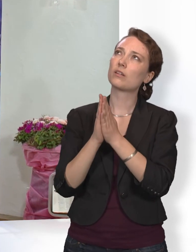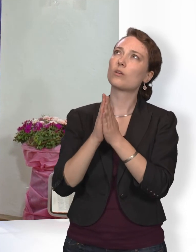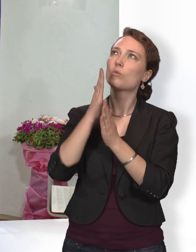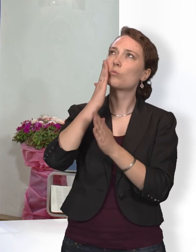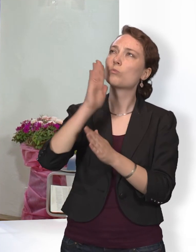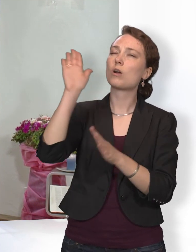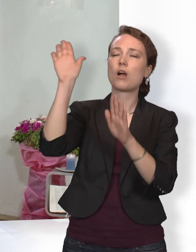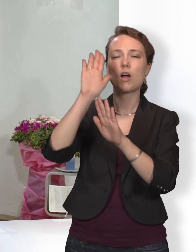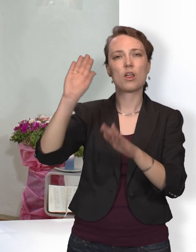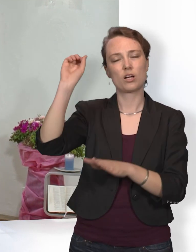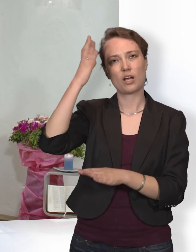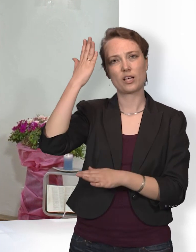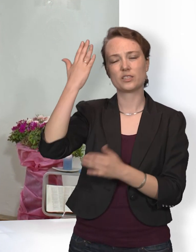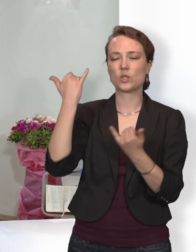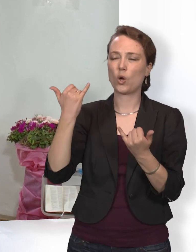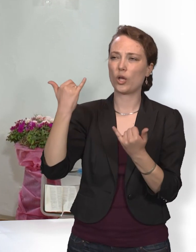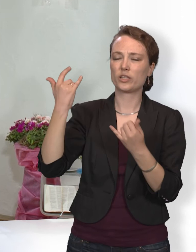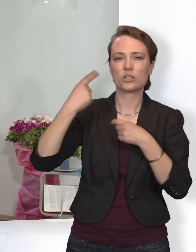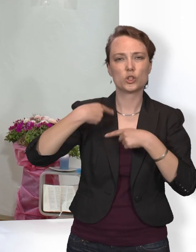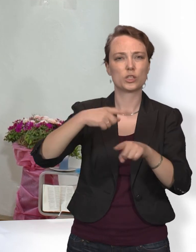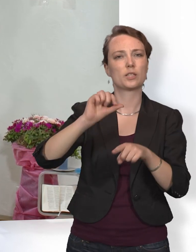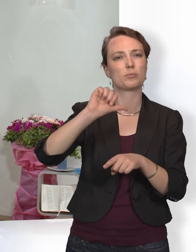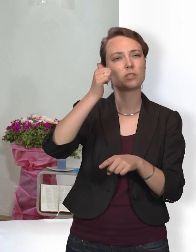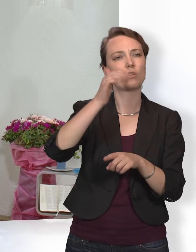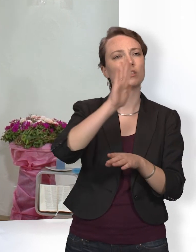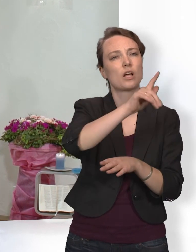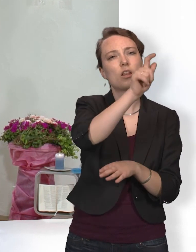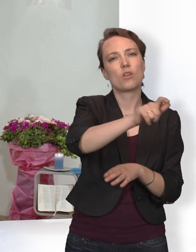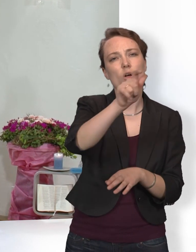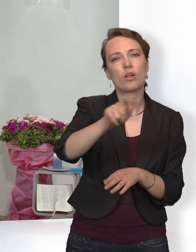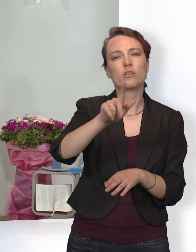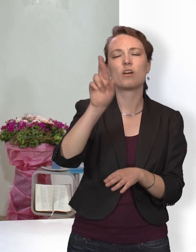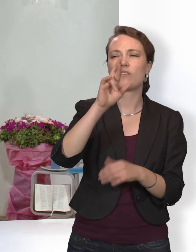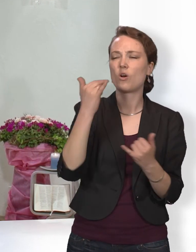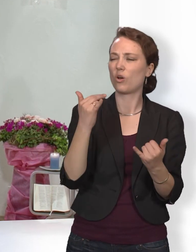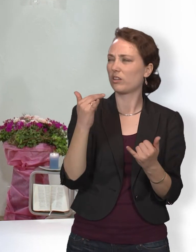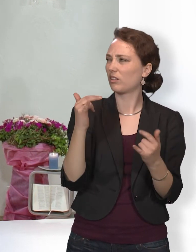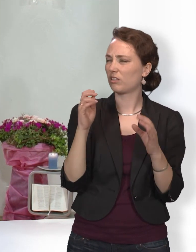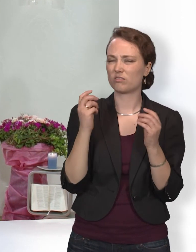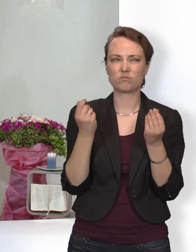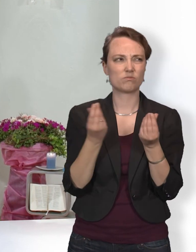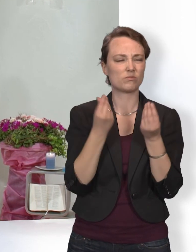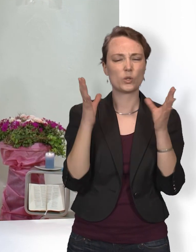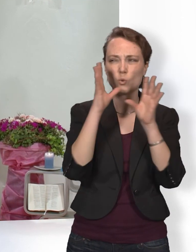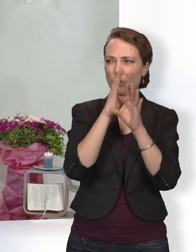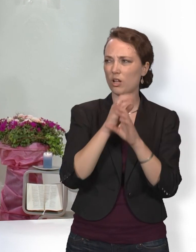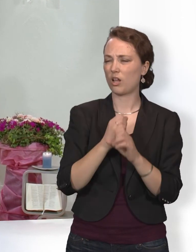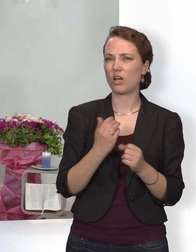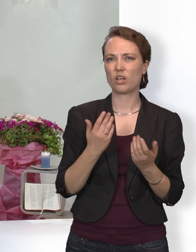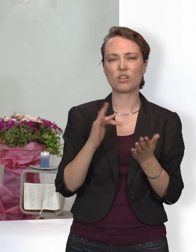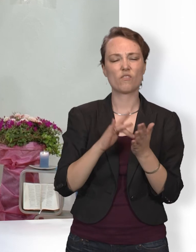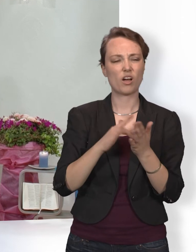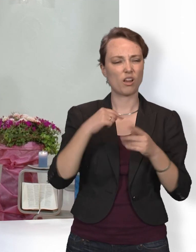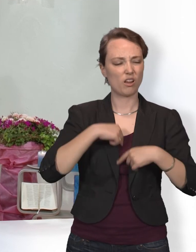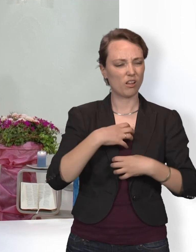sende deinen Heiligen Geist heute besonders denen, die Dunkelheit erleben, weil sie um Menschen trauern, weil sie